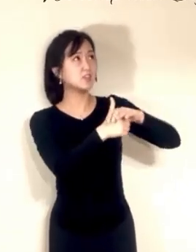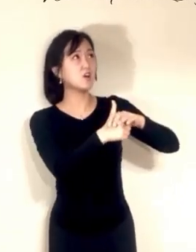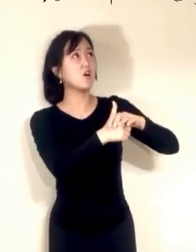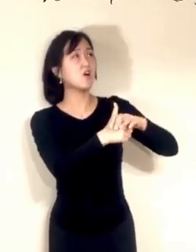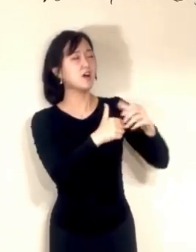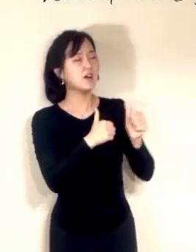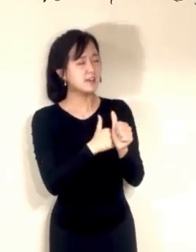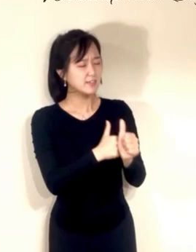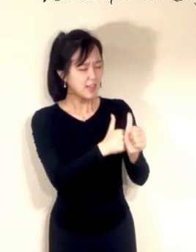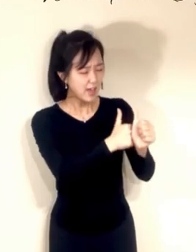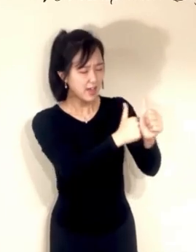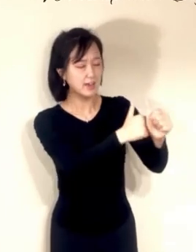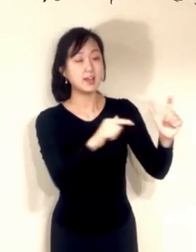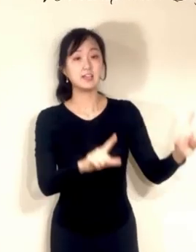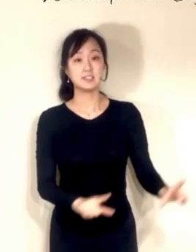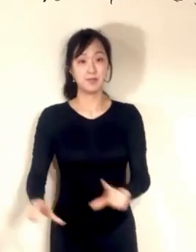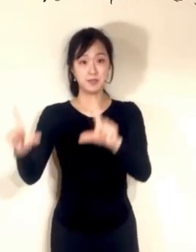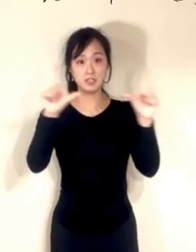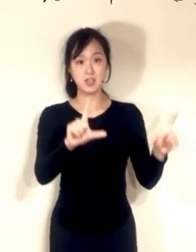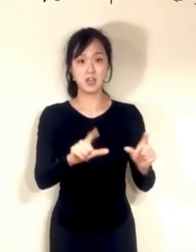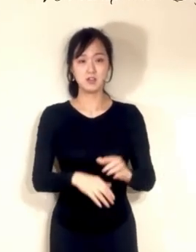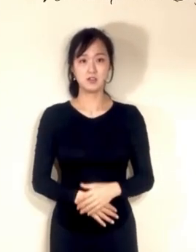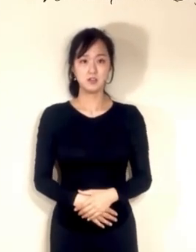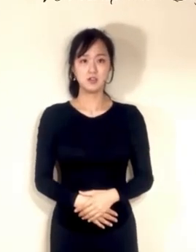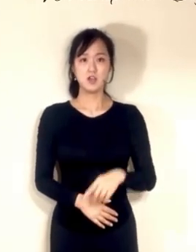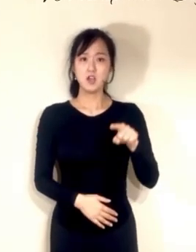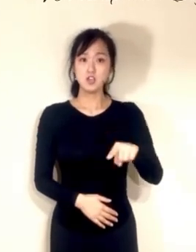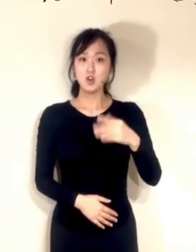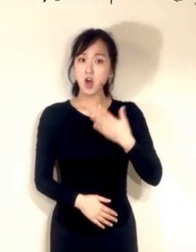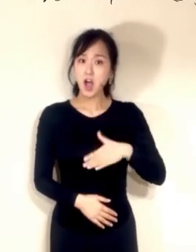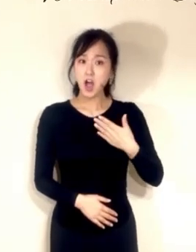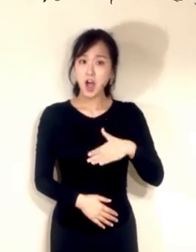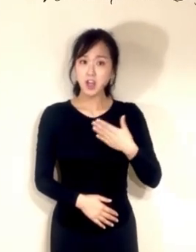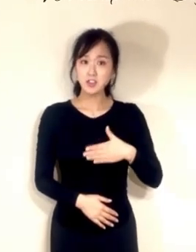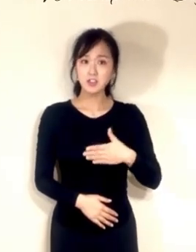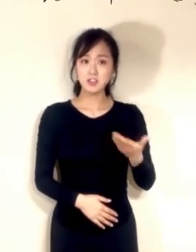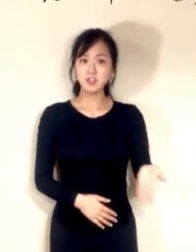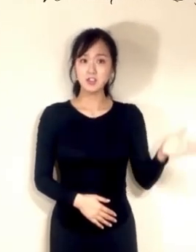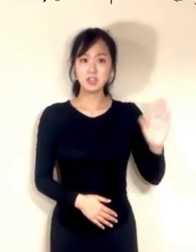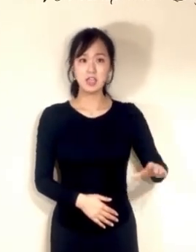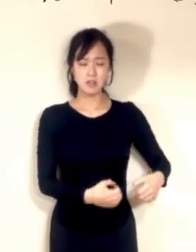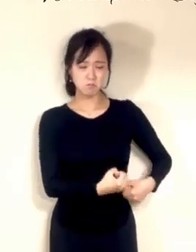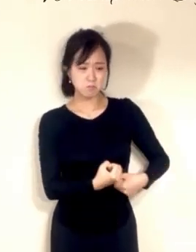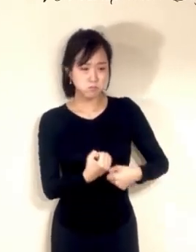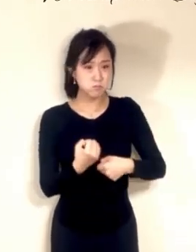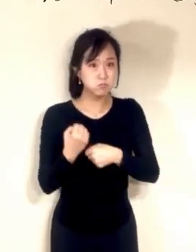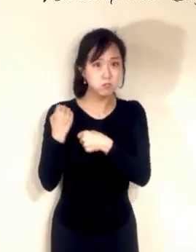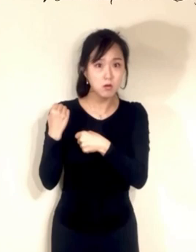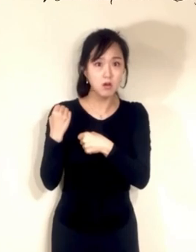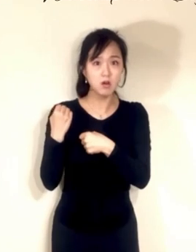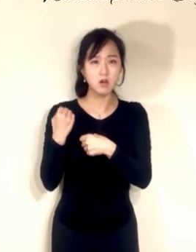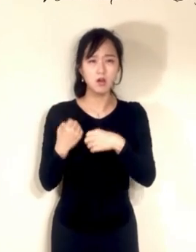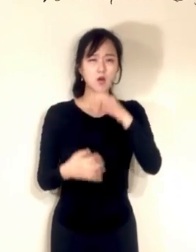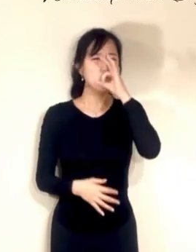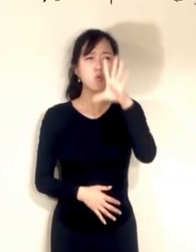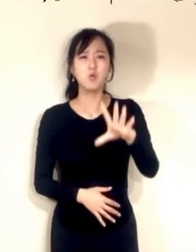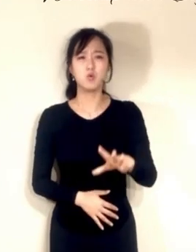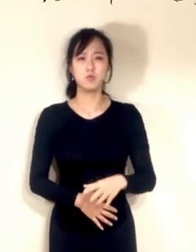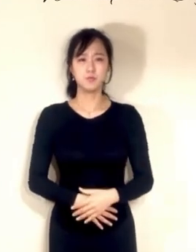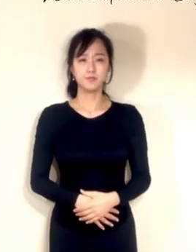되어 있습니다. 이 사실을 아는 자들이 게으름을 피운다? 있을 수 없습니다. 왜냐하면